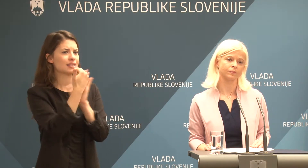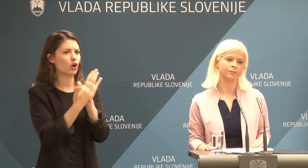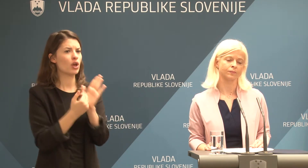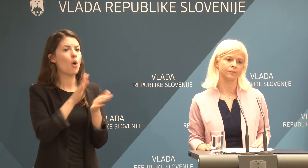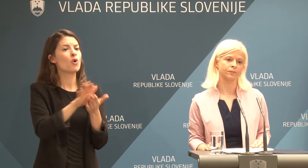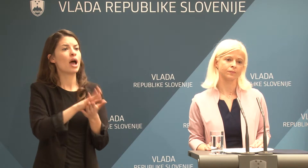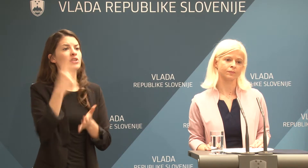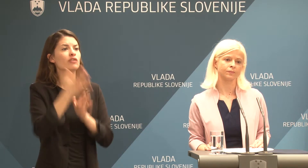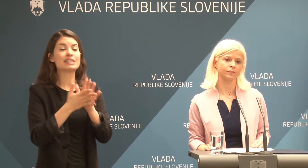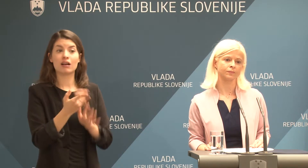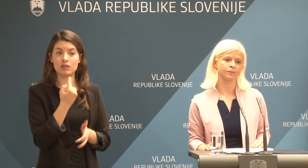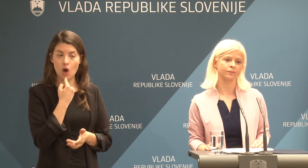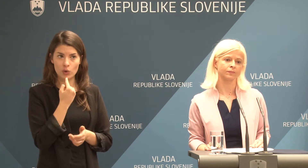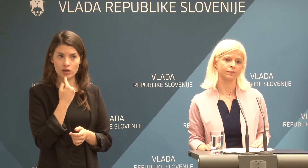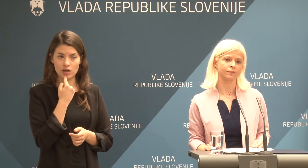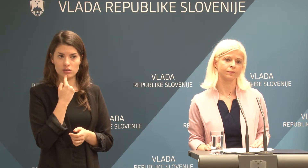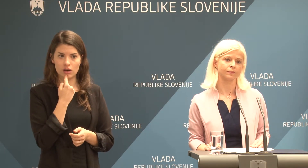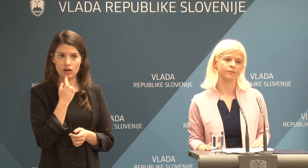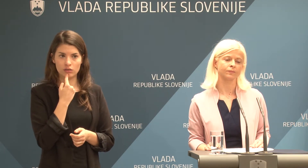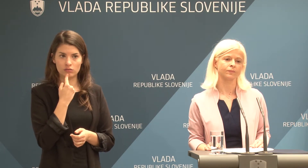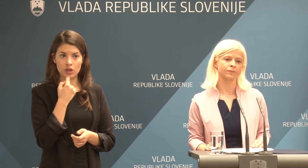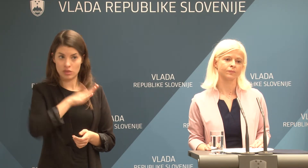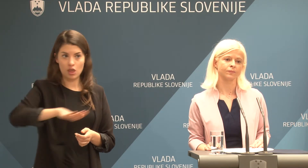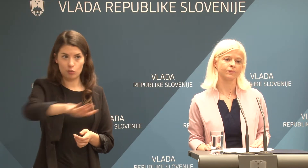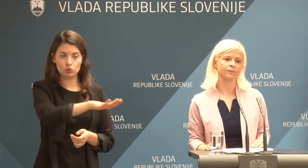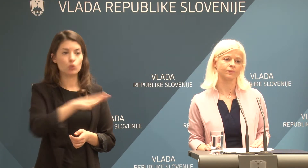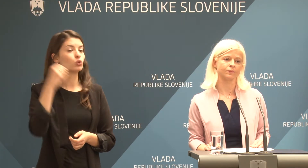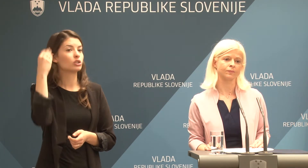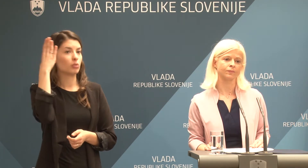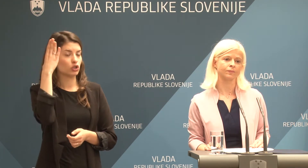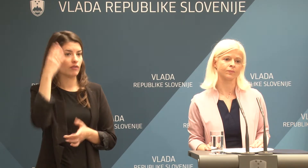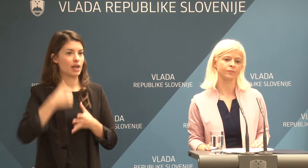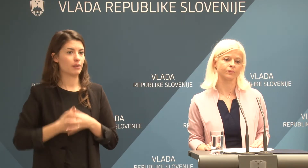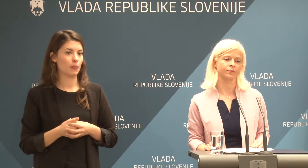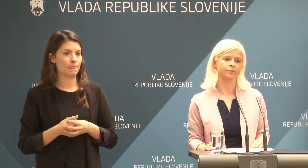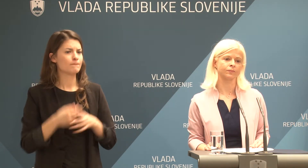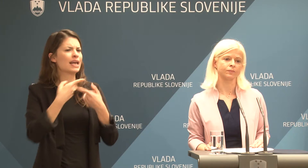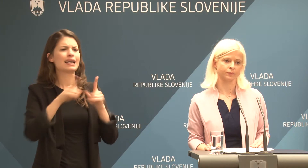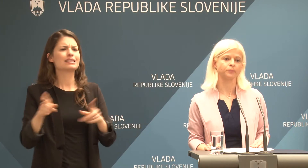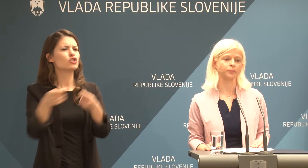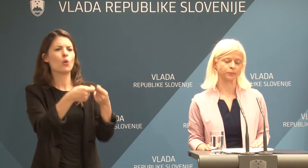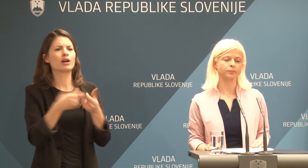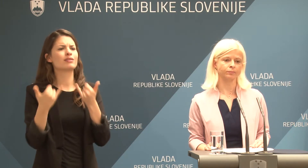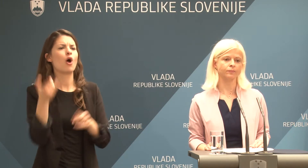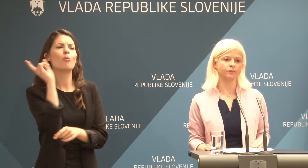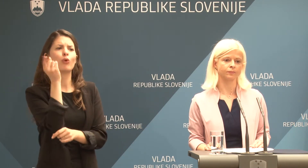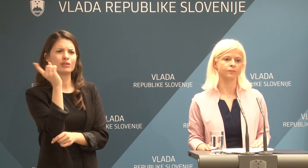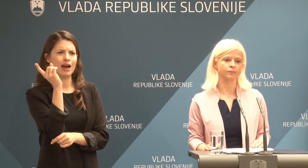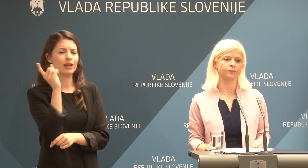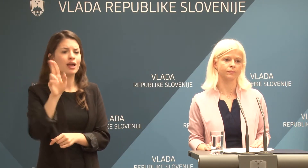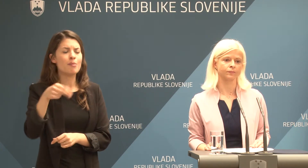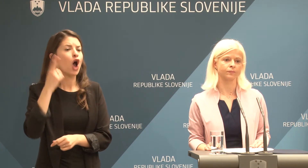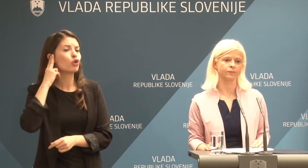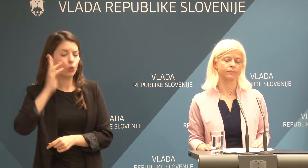uporabi slovenskega znakovnega jezika na področju izobraževanja. Različne organizacije opozarjajo, da imajo